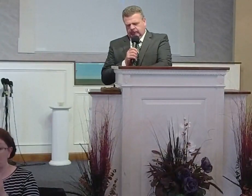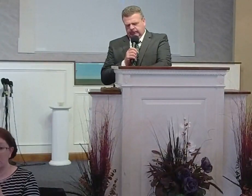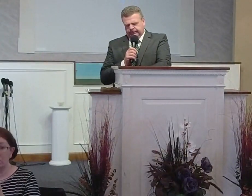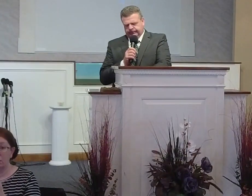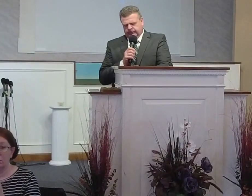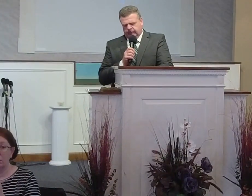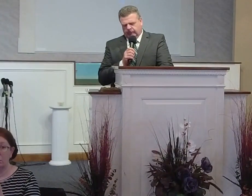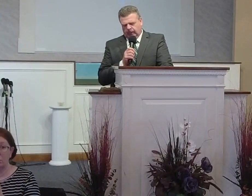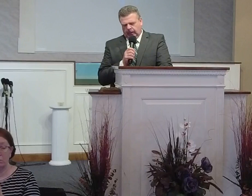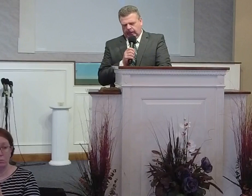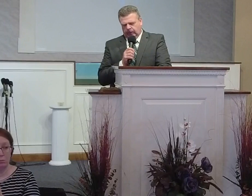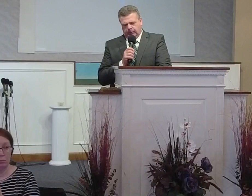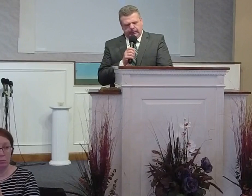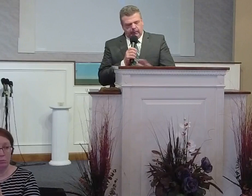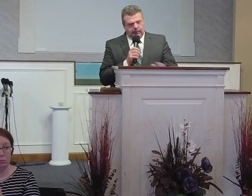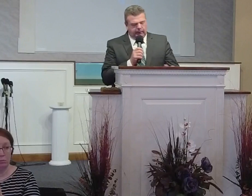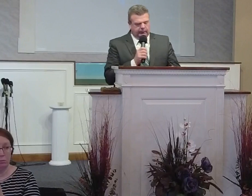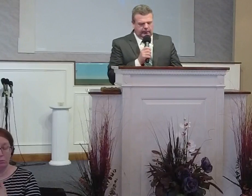Aleluya. Vamos a orar en esta mañana.